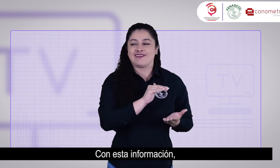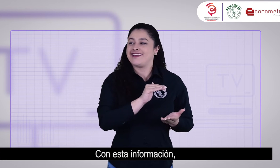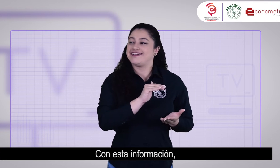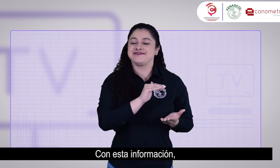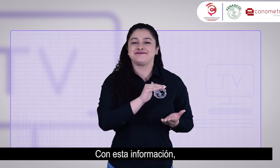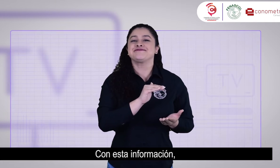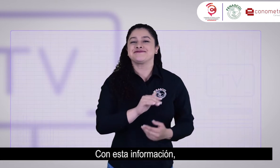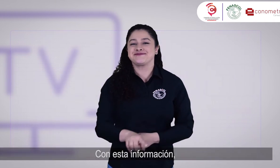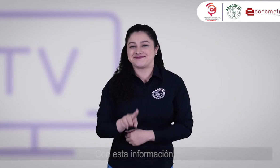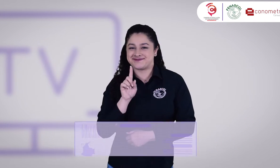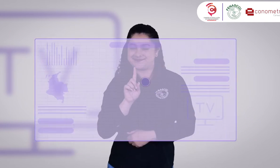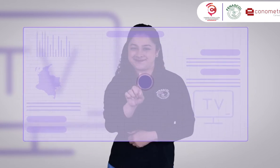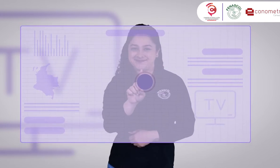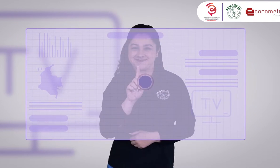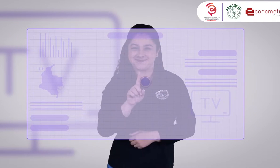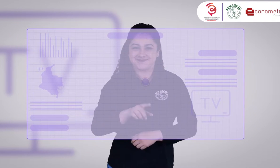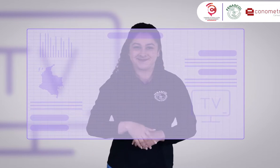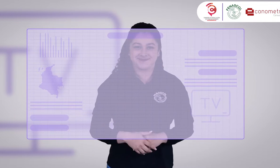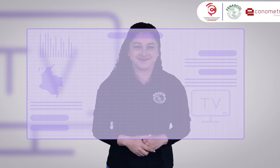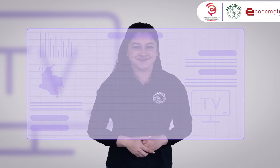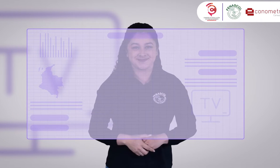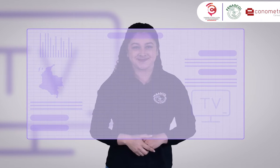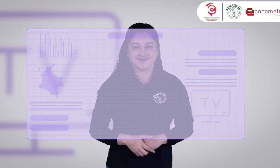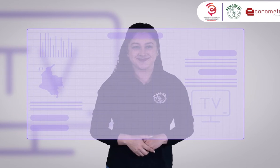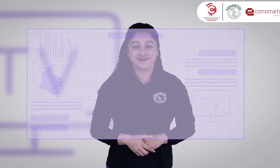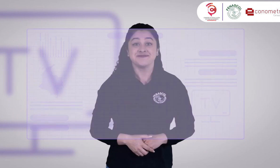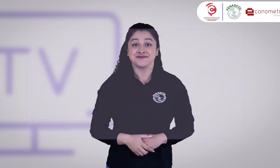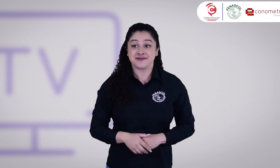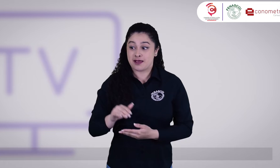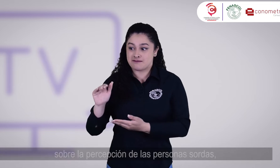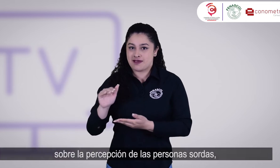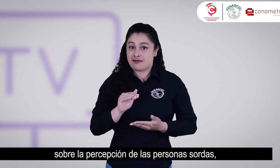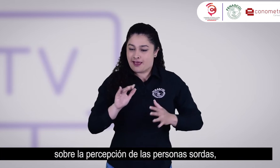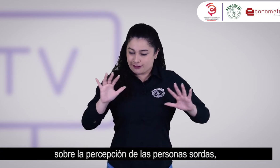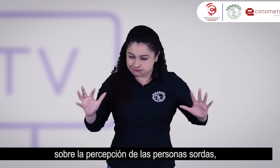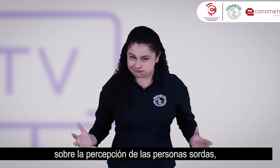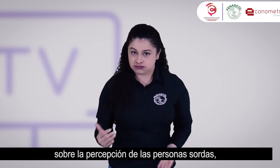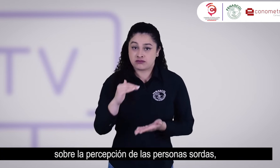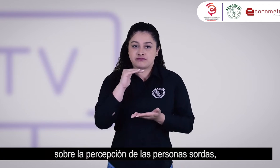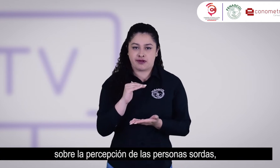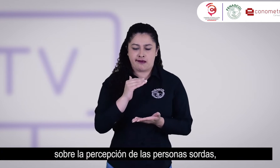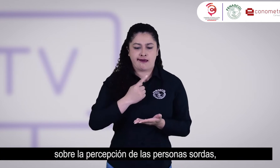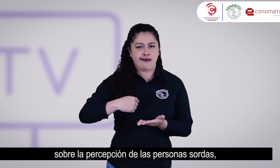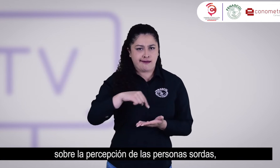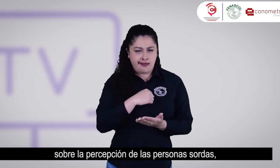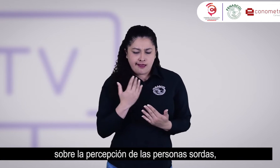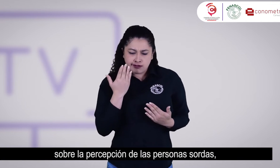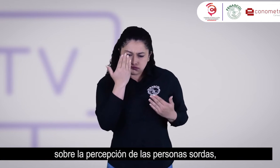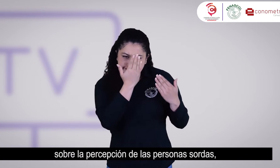sobre la percepción de las personas sordas,